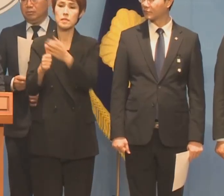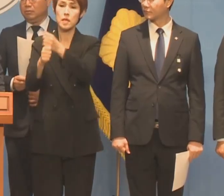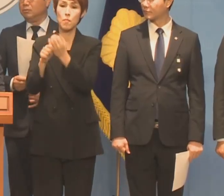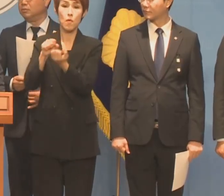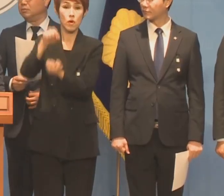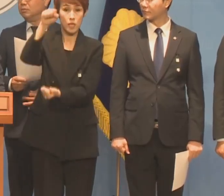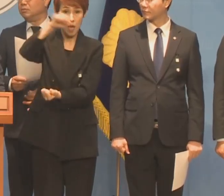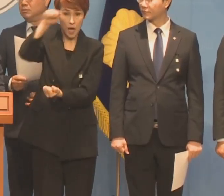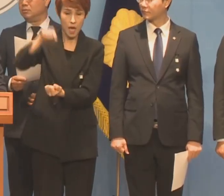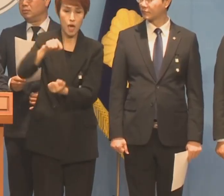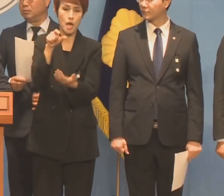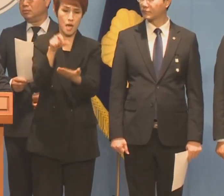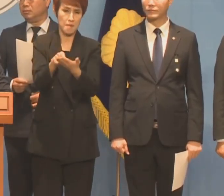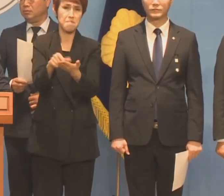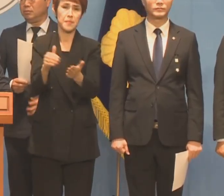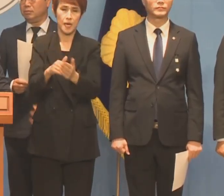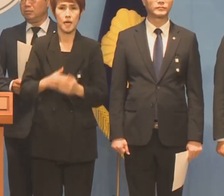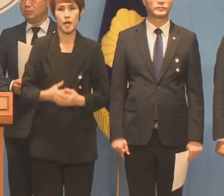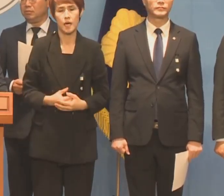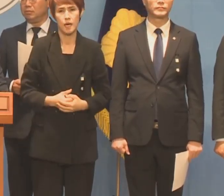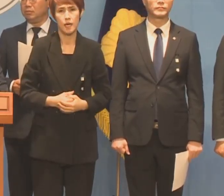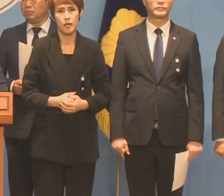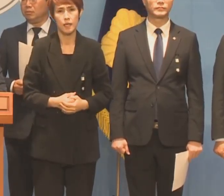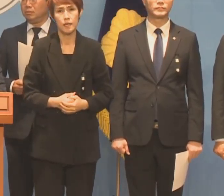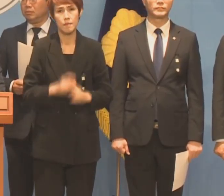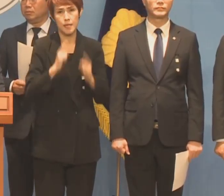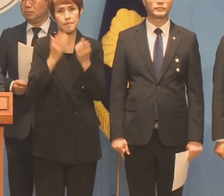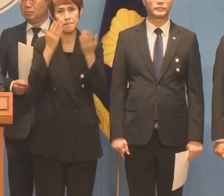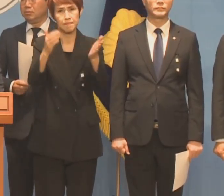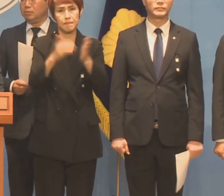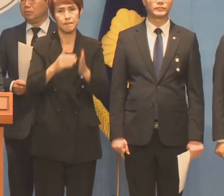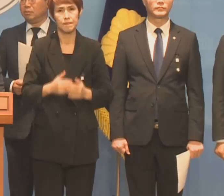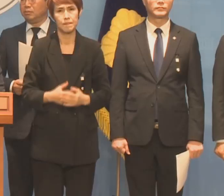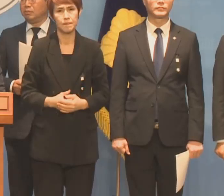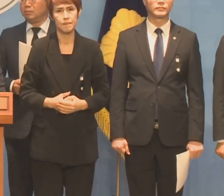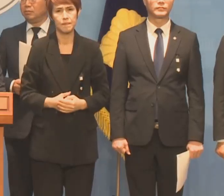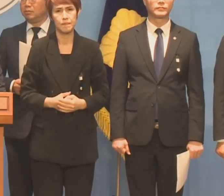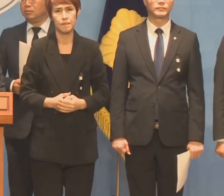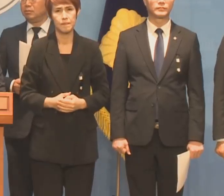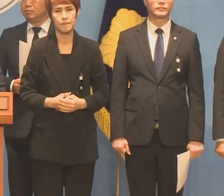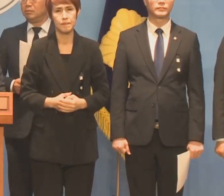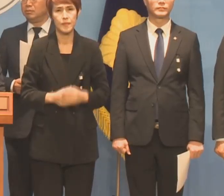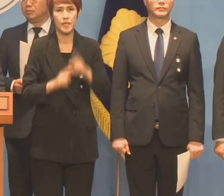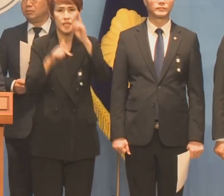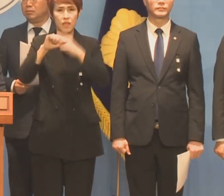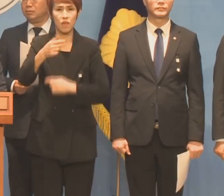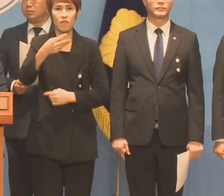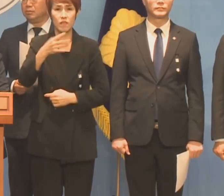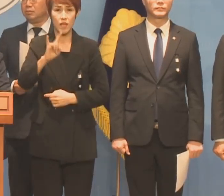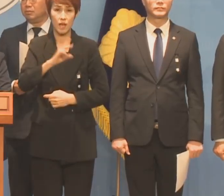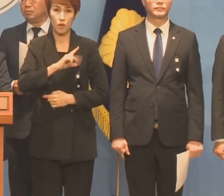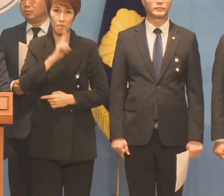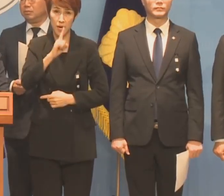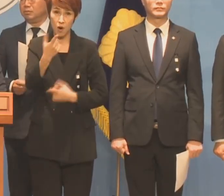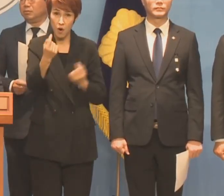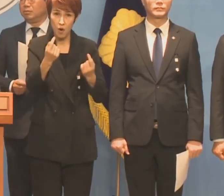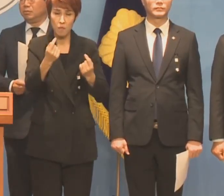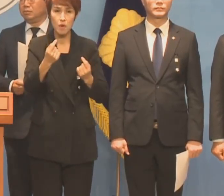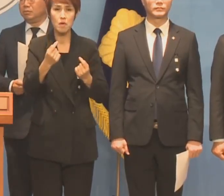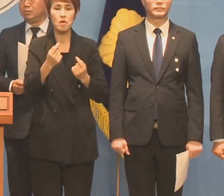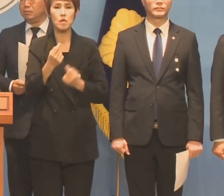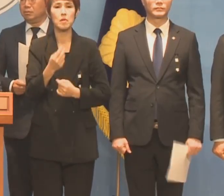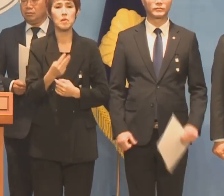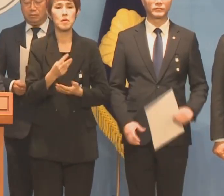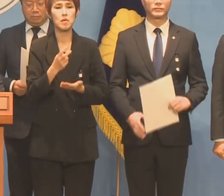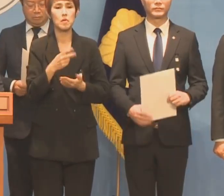체포영장에 기재한 것이다 라고 하는 말씀을 한 번 더 드리면서 이건태 의원님이 말씀하신 것처럼 왜 서부지법을